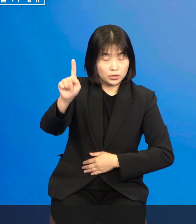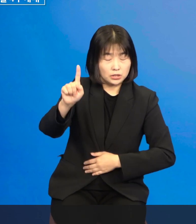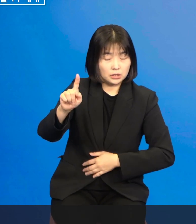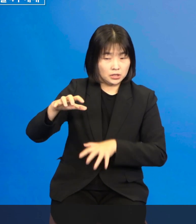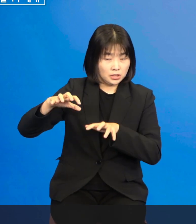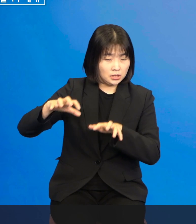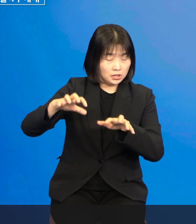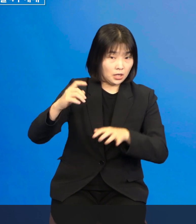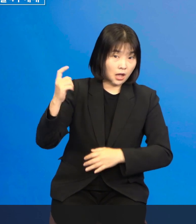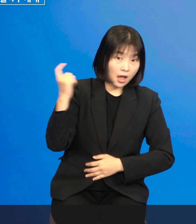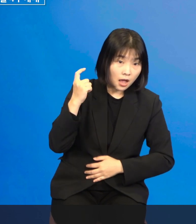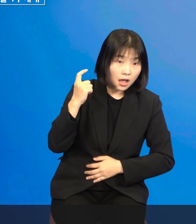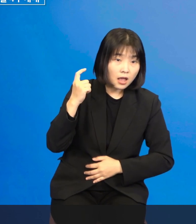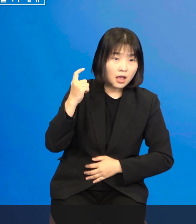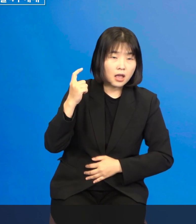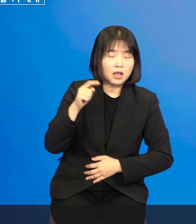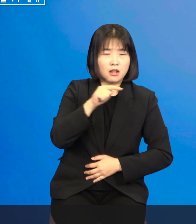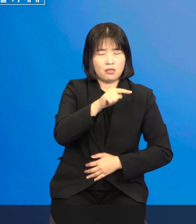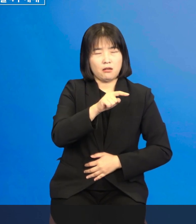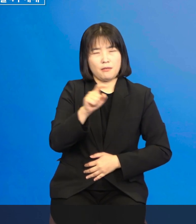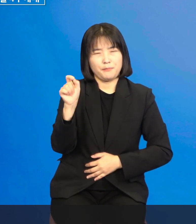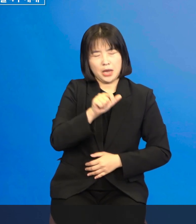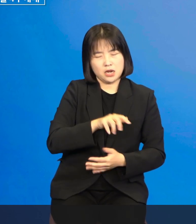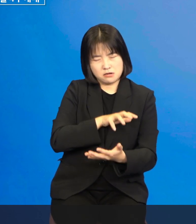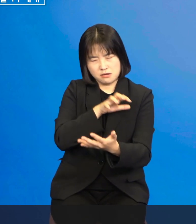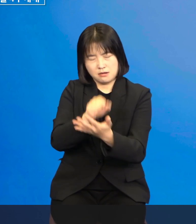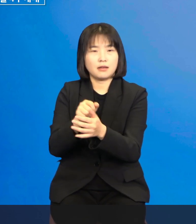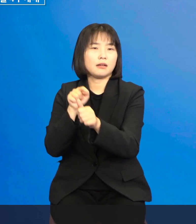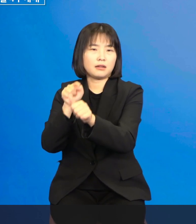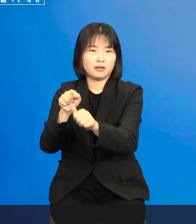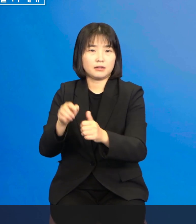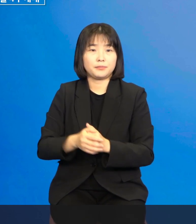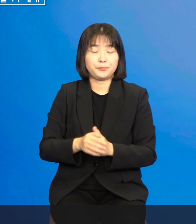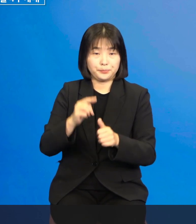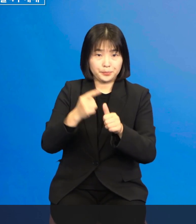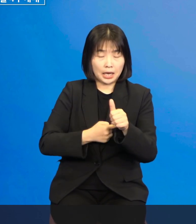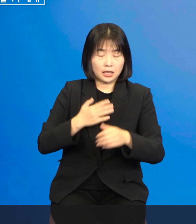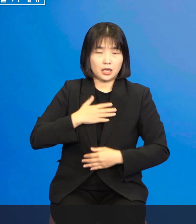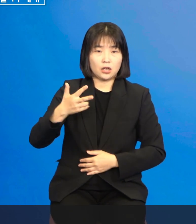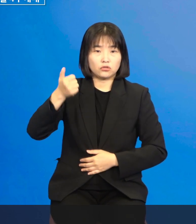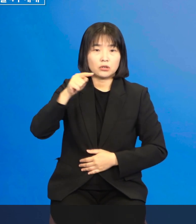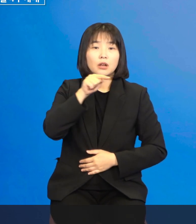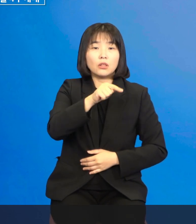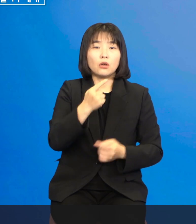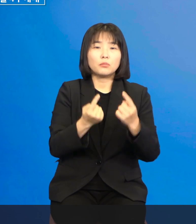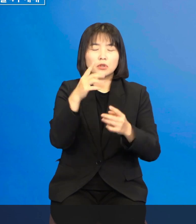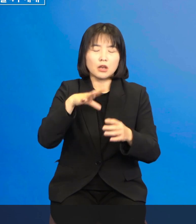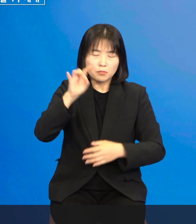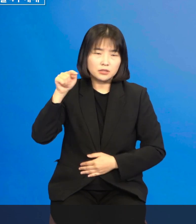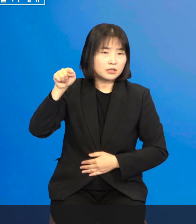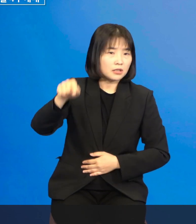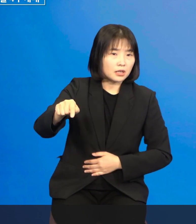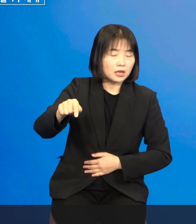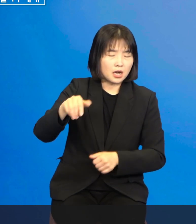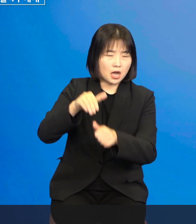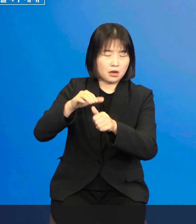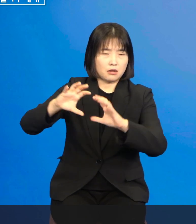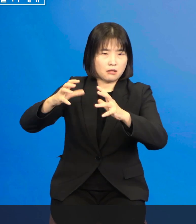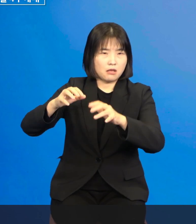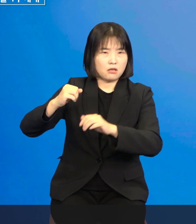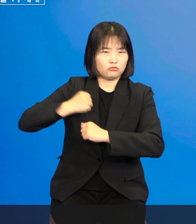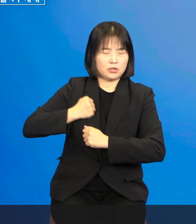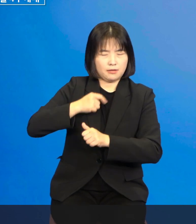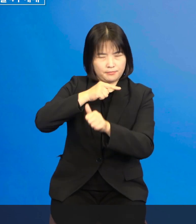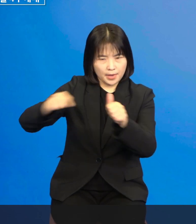위쪽에서 행군하는 소리가 나거든 너는 곧 진격하여라. 그러면 나 주가 너보다 먼저 가서 블레셋